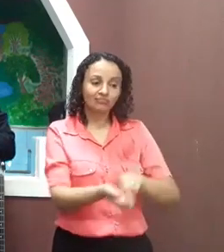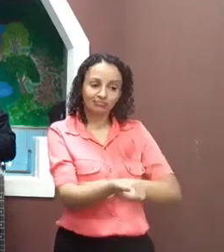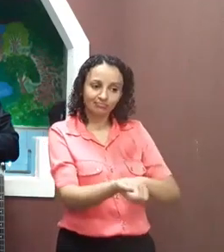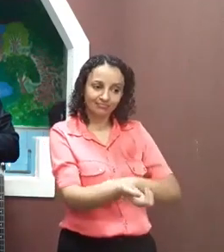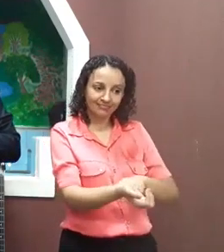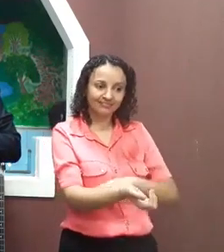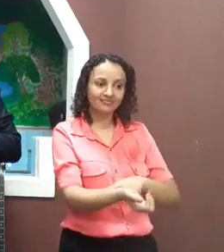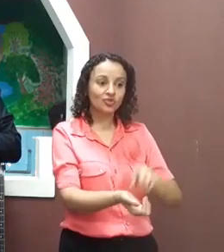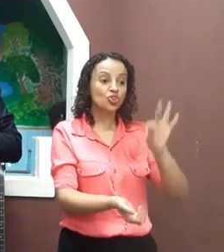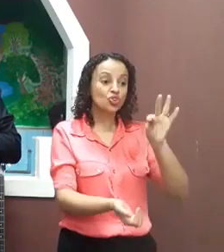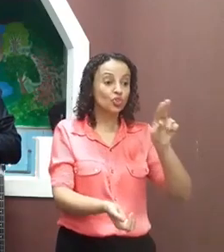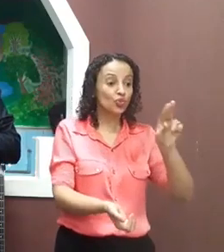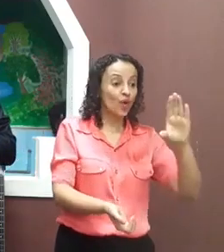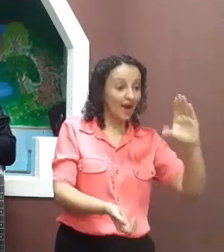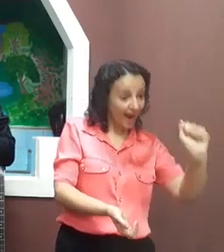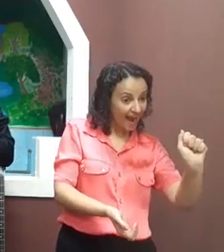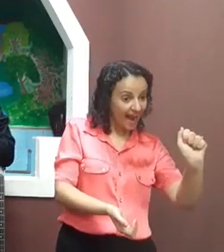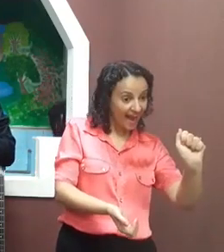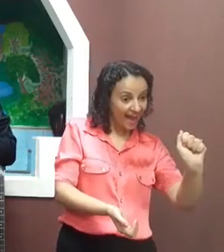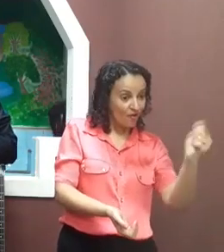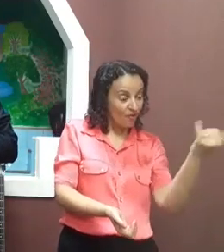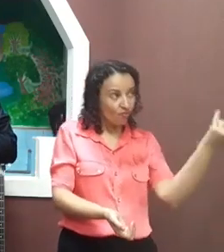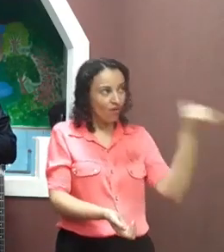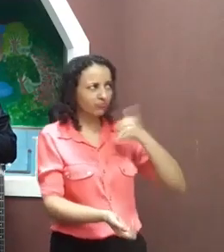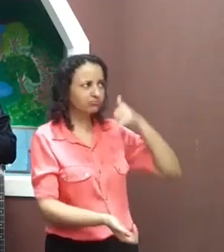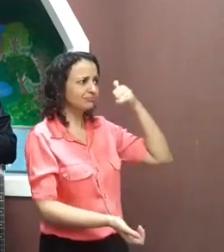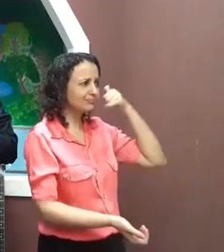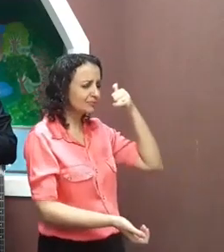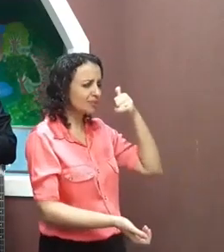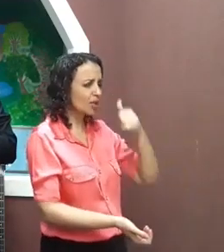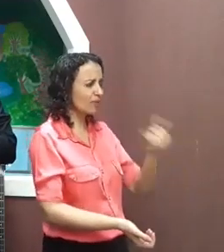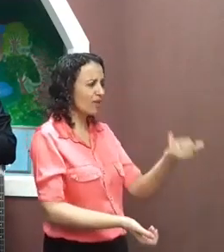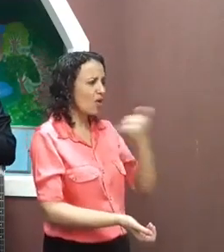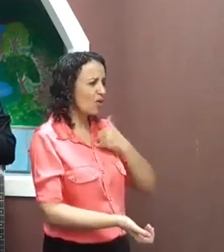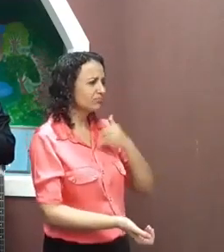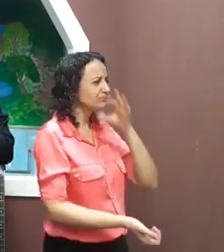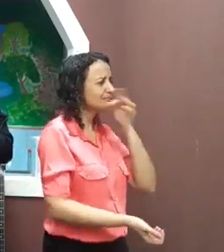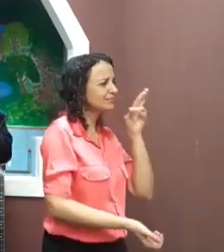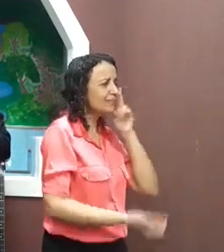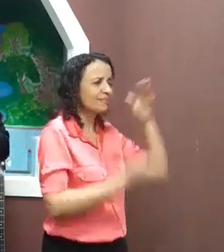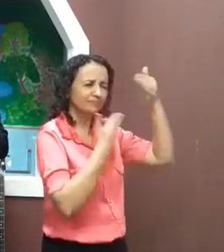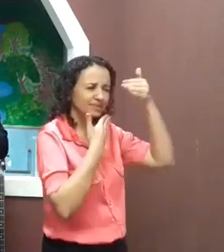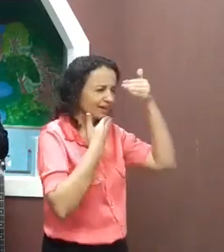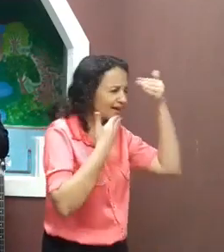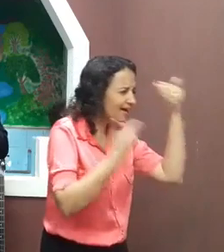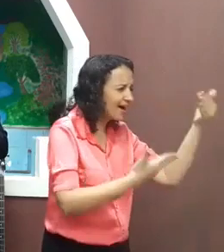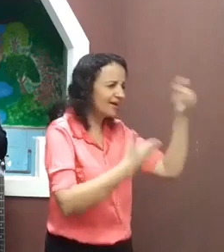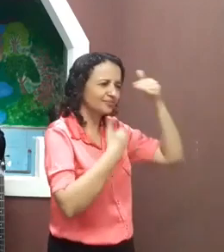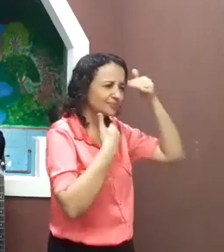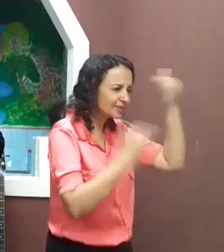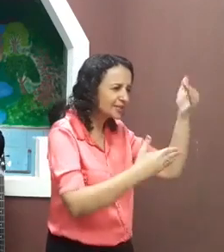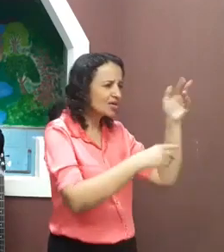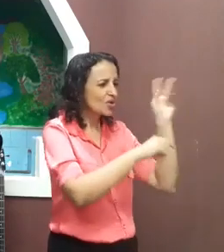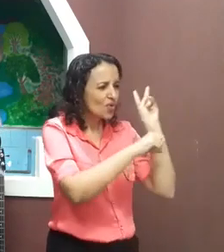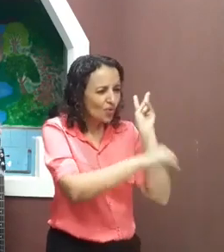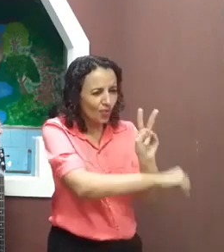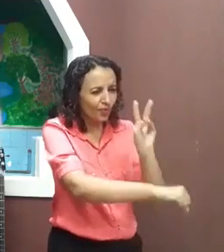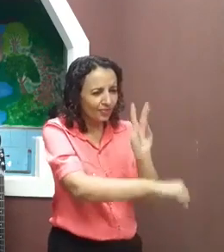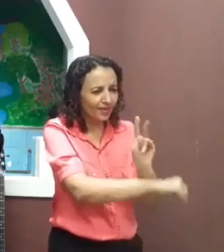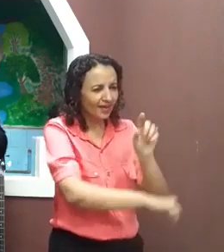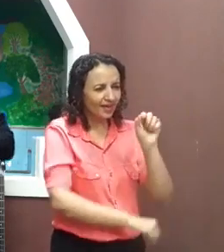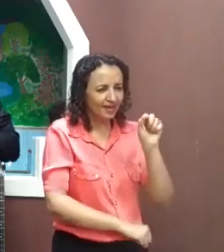agradecer o que a igreja estava fazendo pela Judite. Não, você não é Judite, é